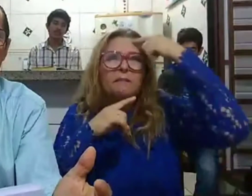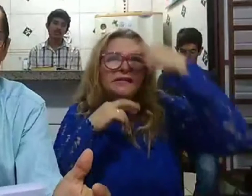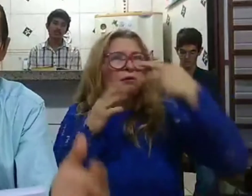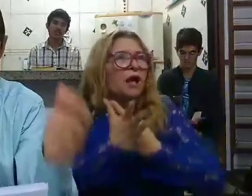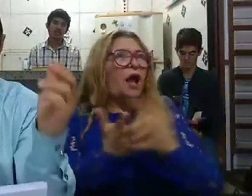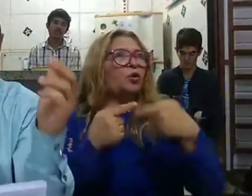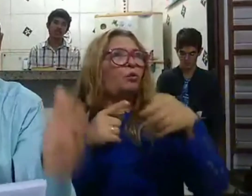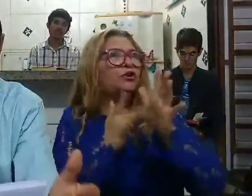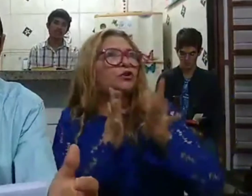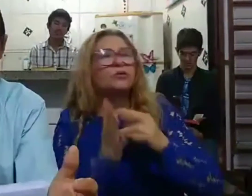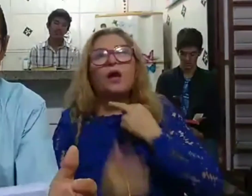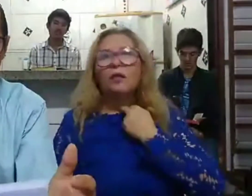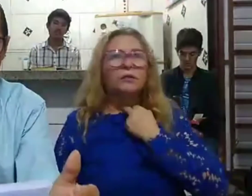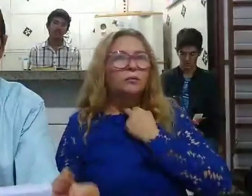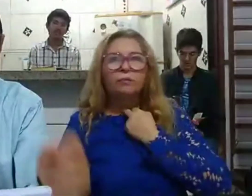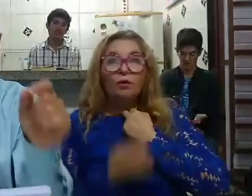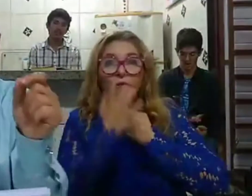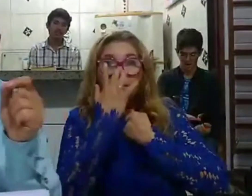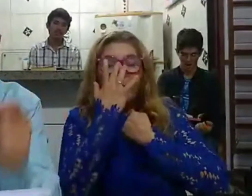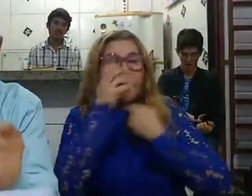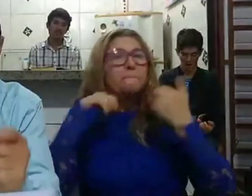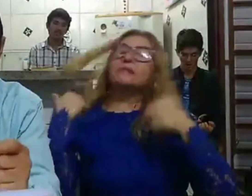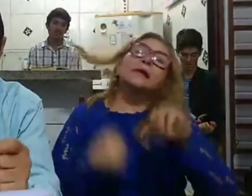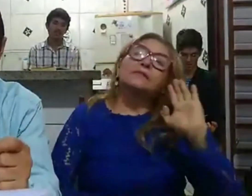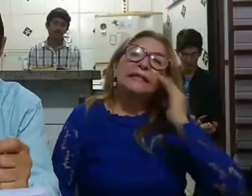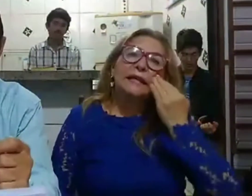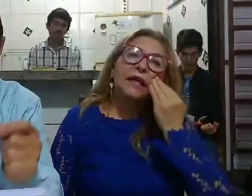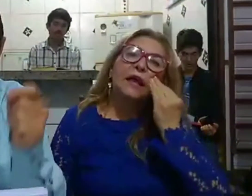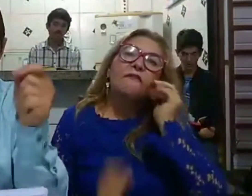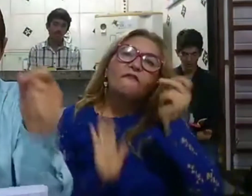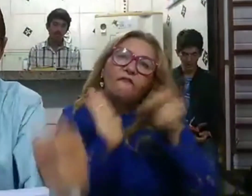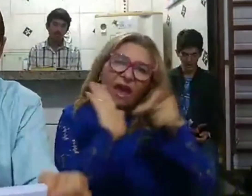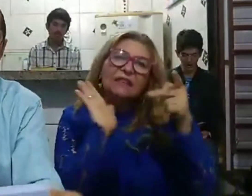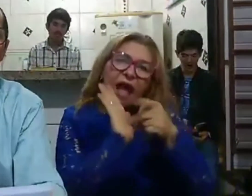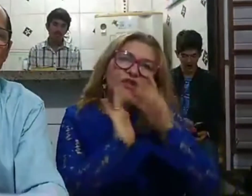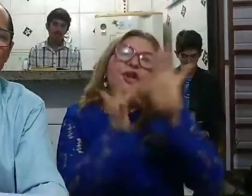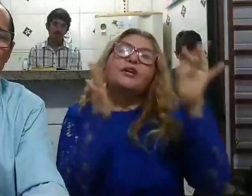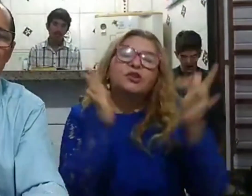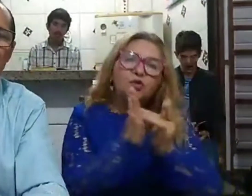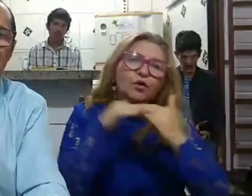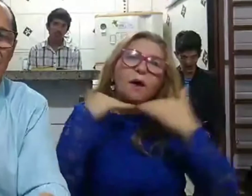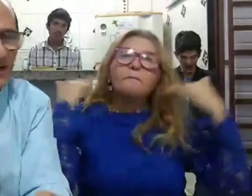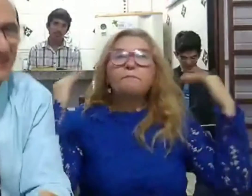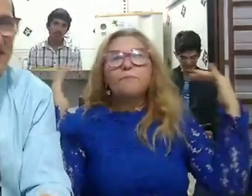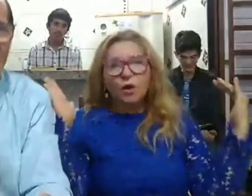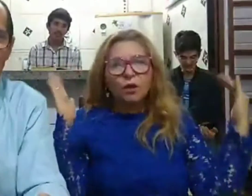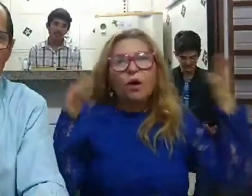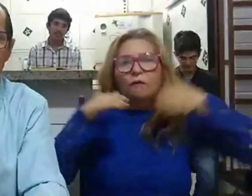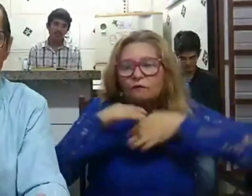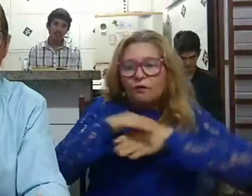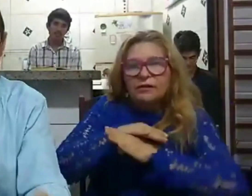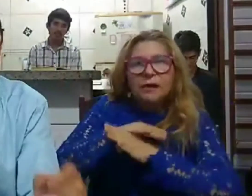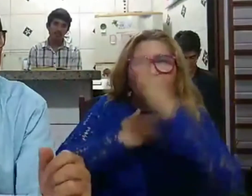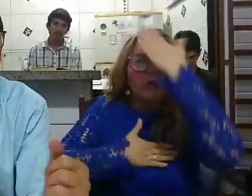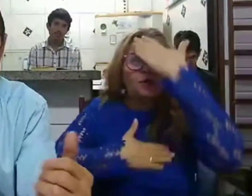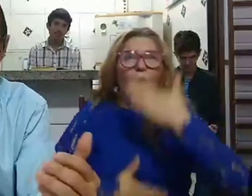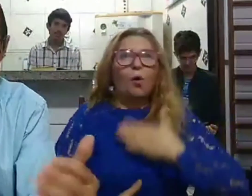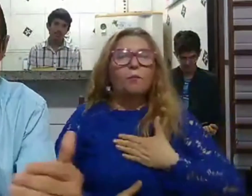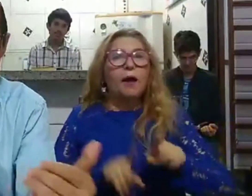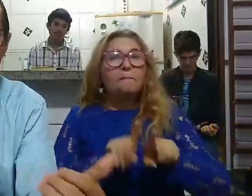coisas, mas simplesmente a gente entendesse que ele morreu de verdade, ele foi sepultado. Mas a